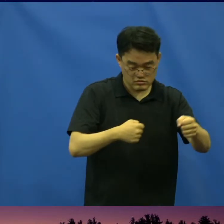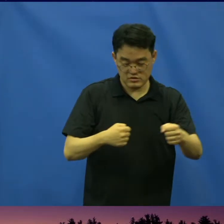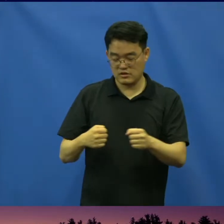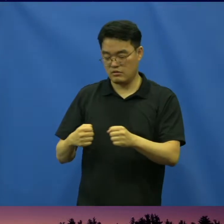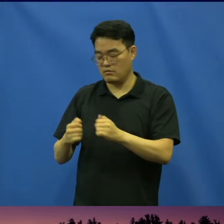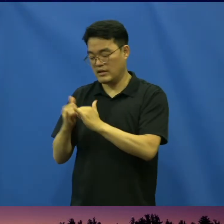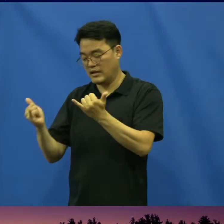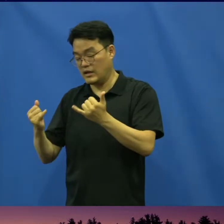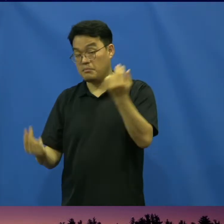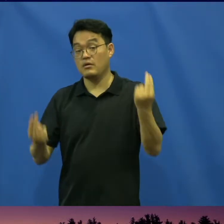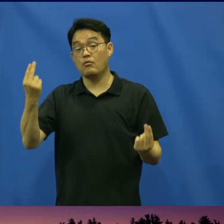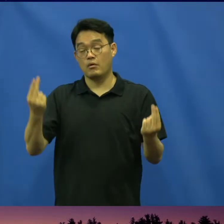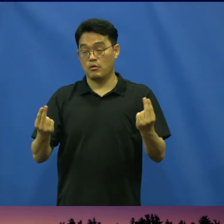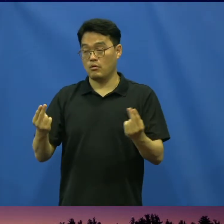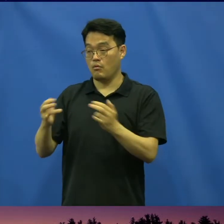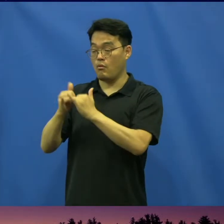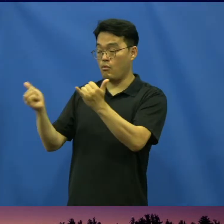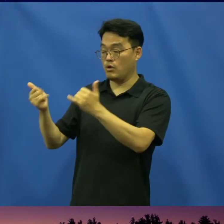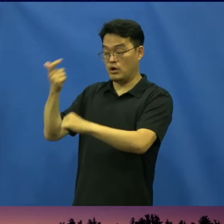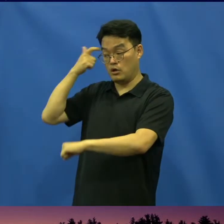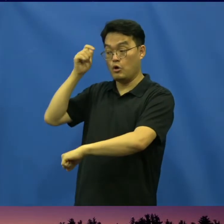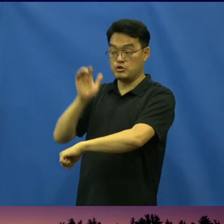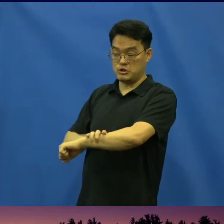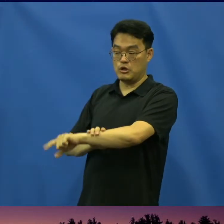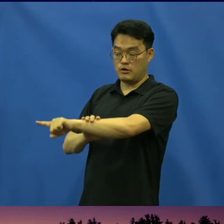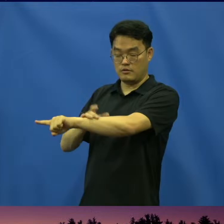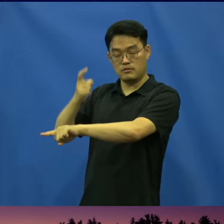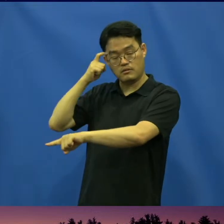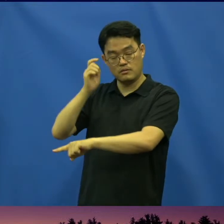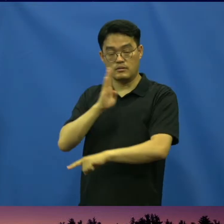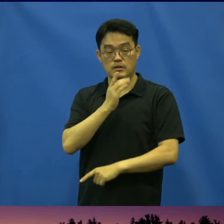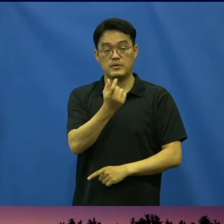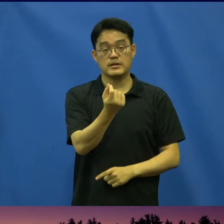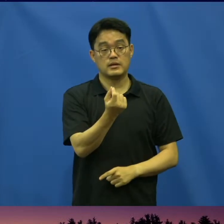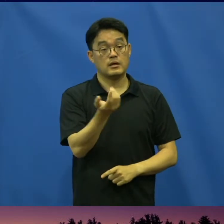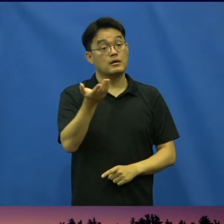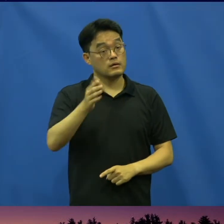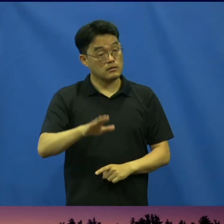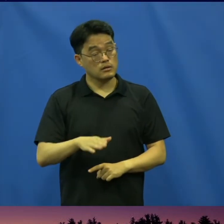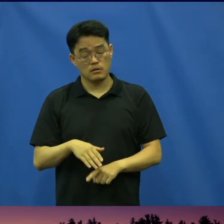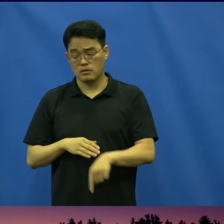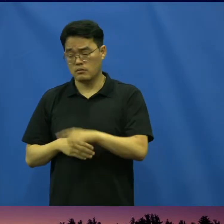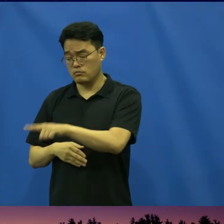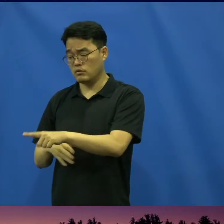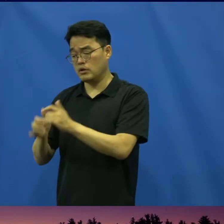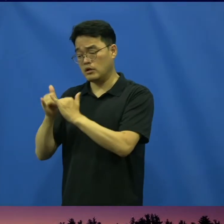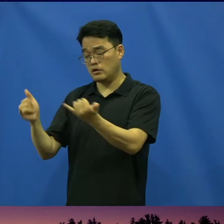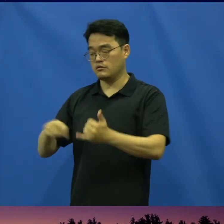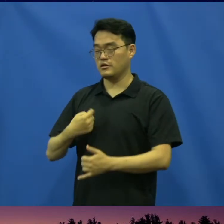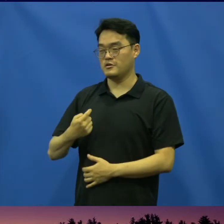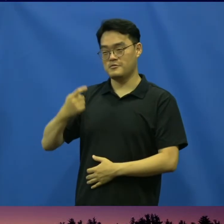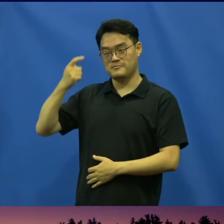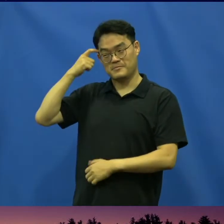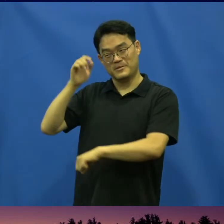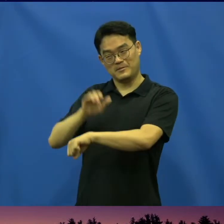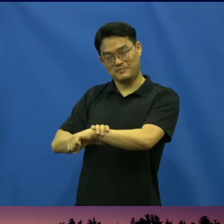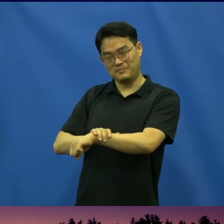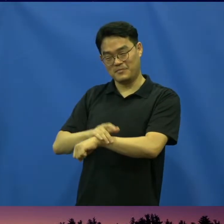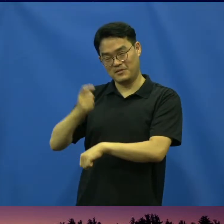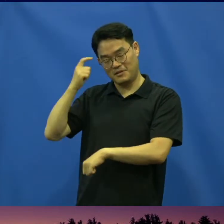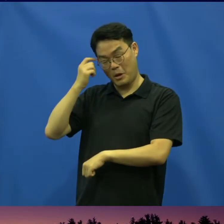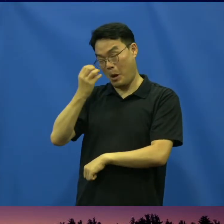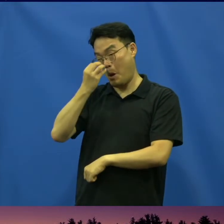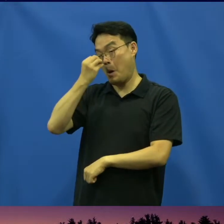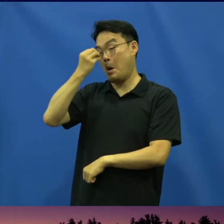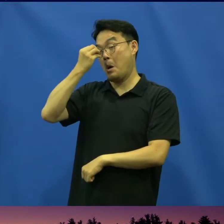읽고, 지혜로워 보여요. 근데 여러분, 자기 꾀에 자기가 넘어져요. 자기가 만든